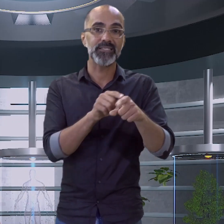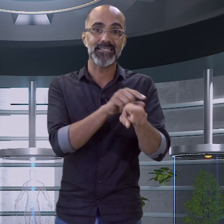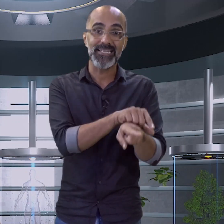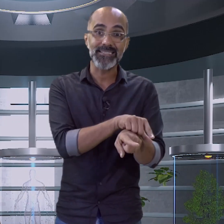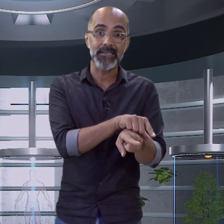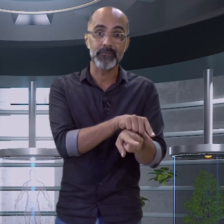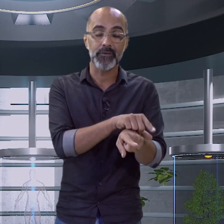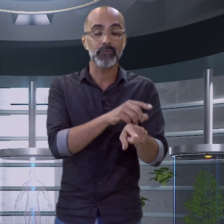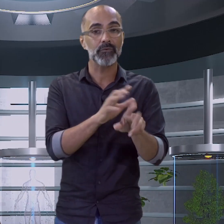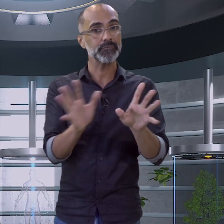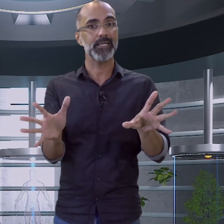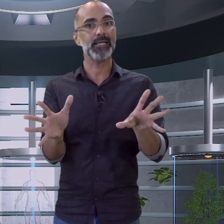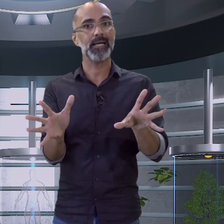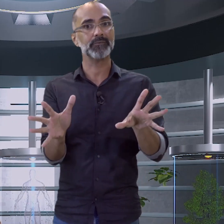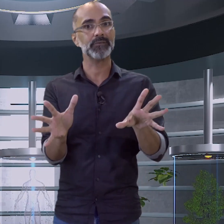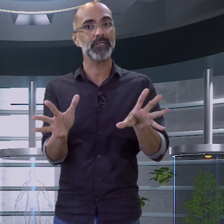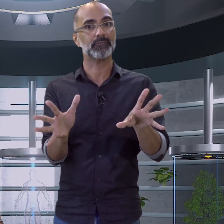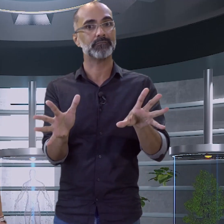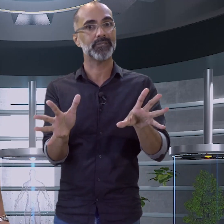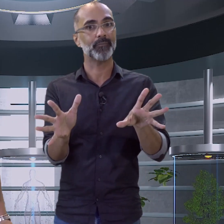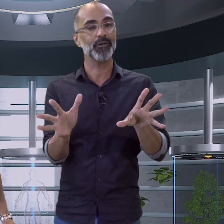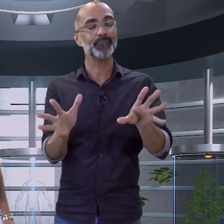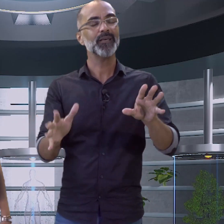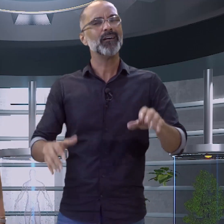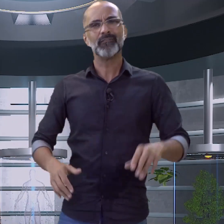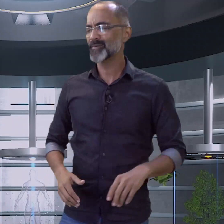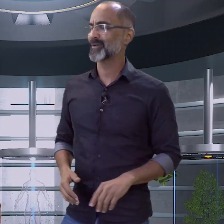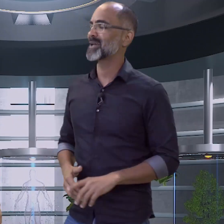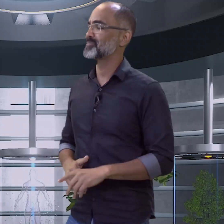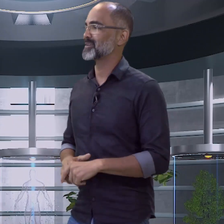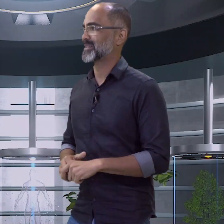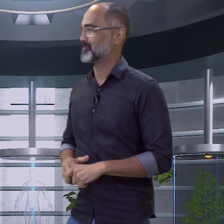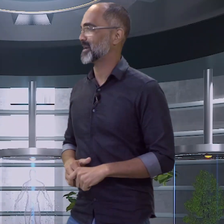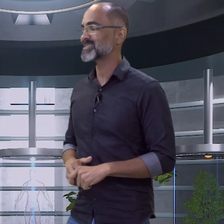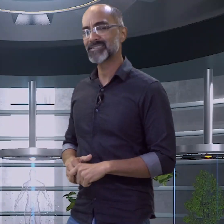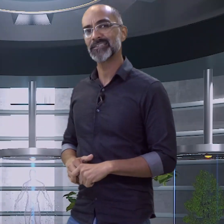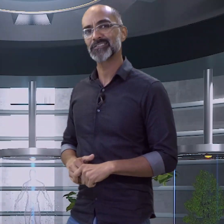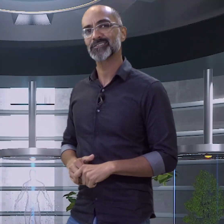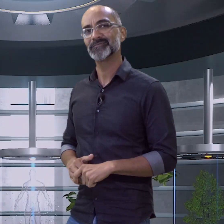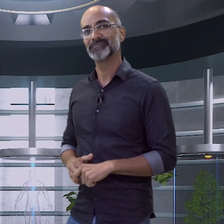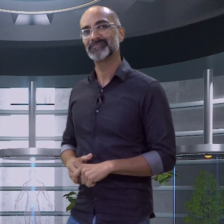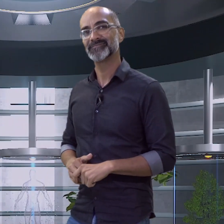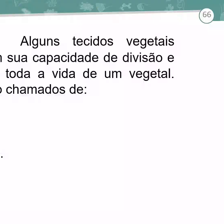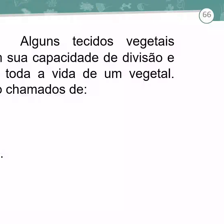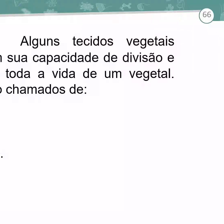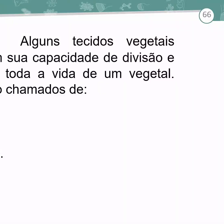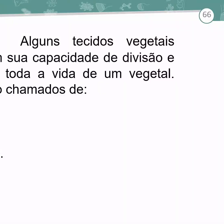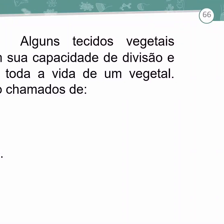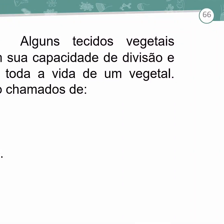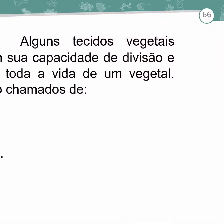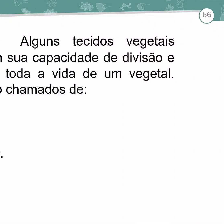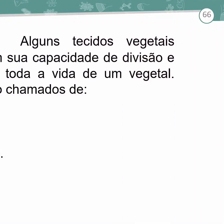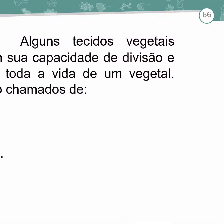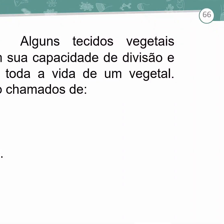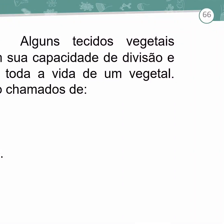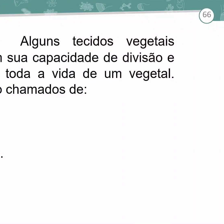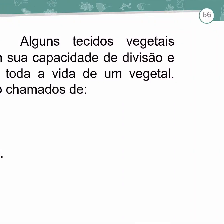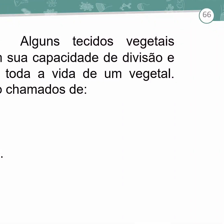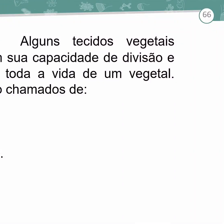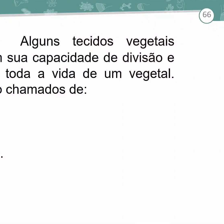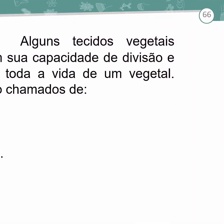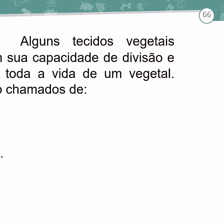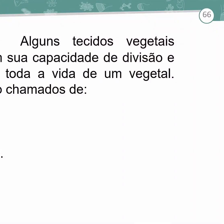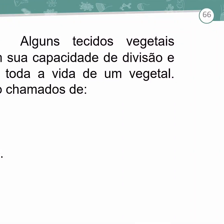Mas se você descreveu, não está errado, não, tá bom? Vamos lá, porque tem bora, bastante. Bora. Questão de número